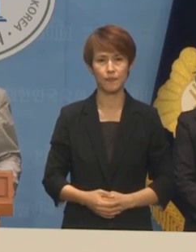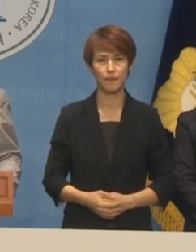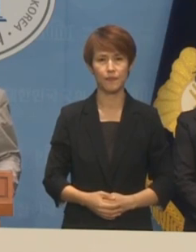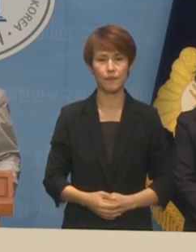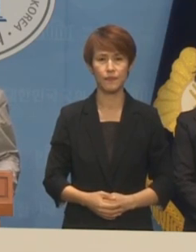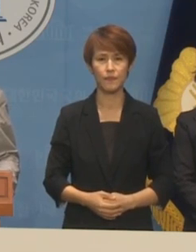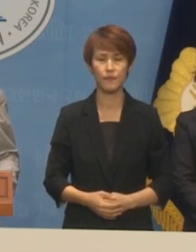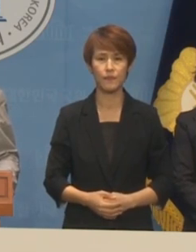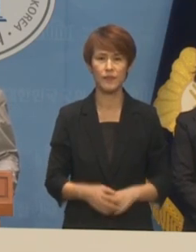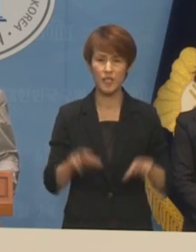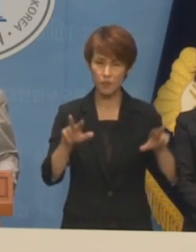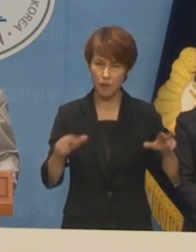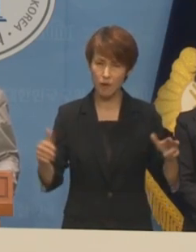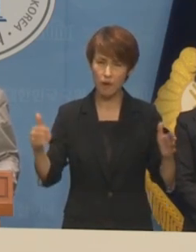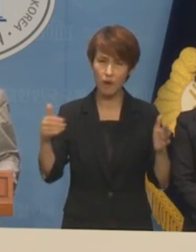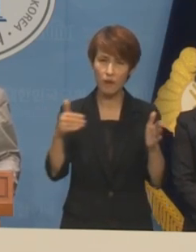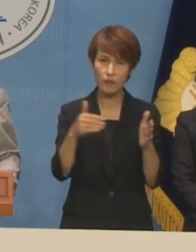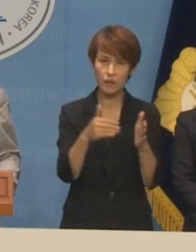지금까지